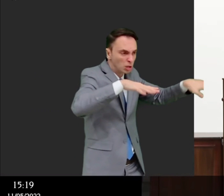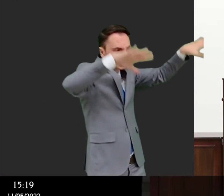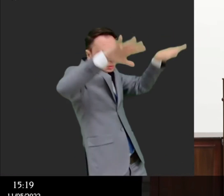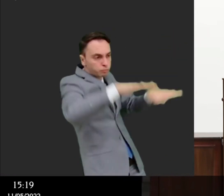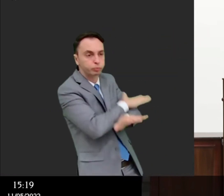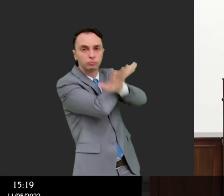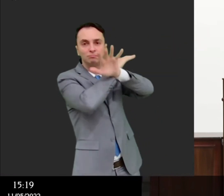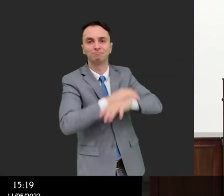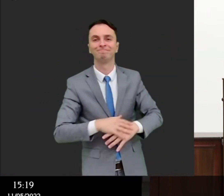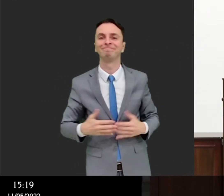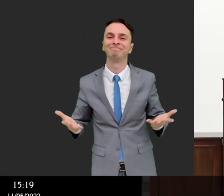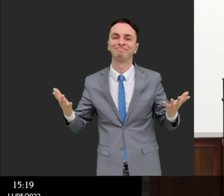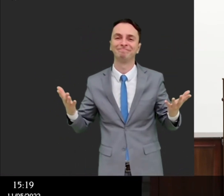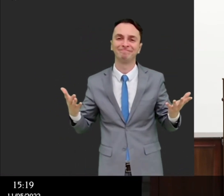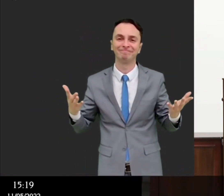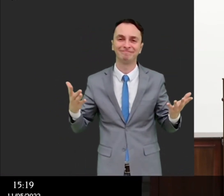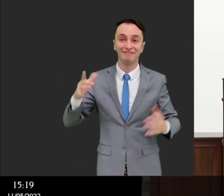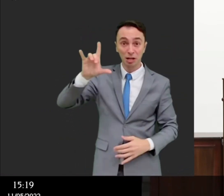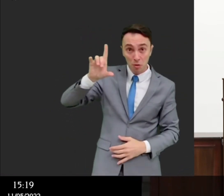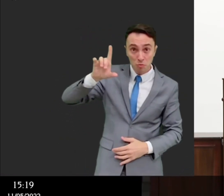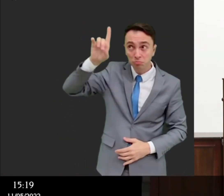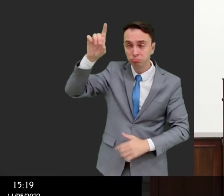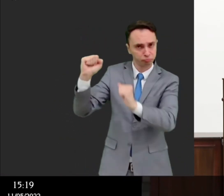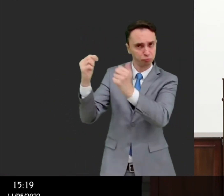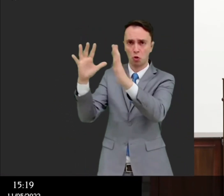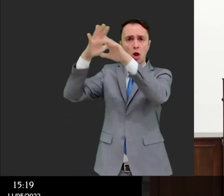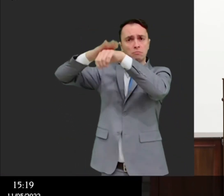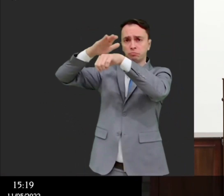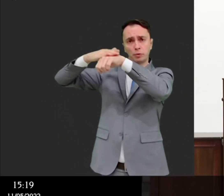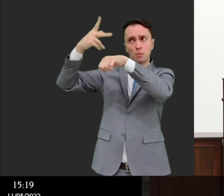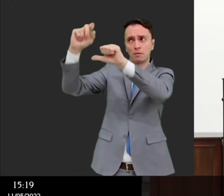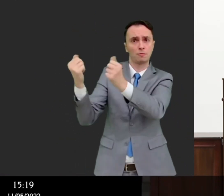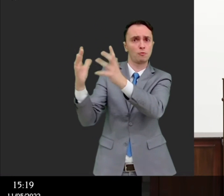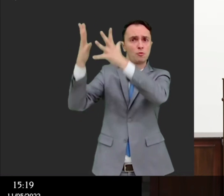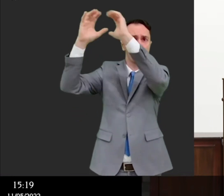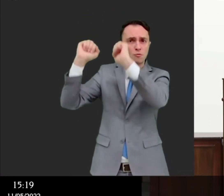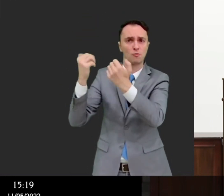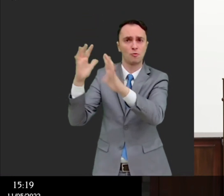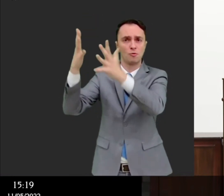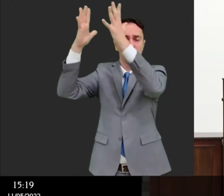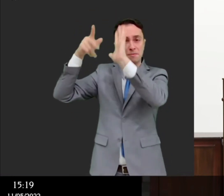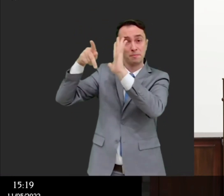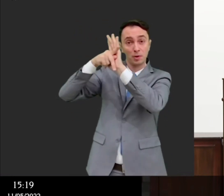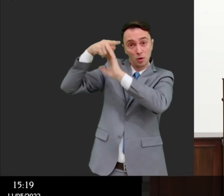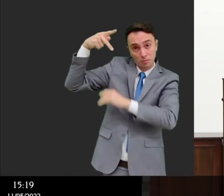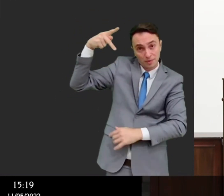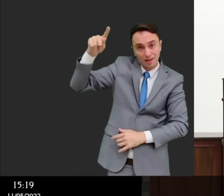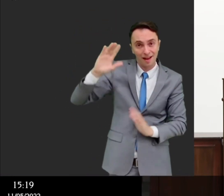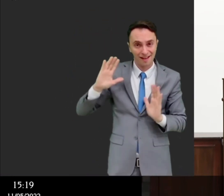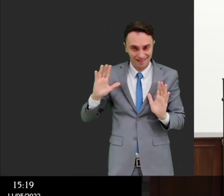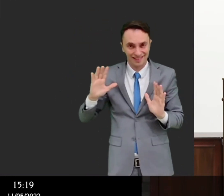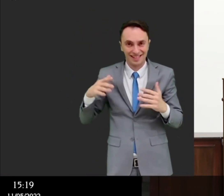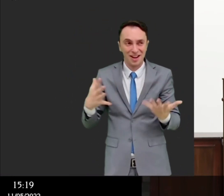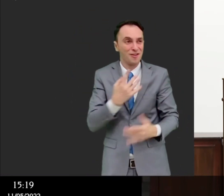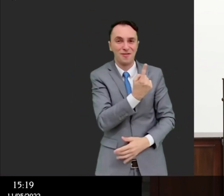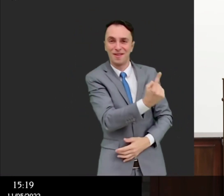Ele se glorifica a si mesmo, pelos milagres, pelas maravilhas que faz conosco. E com isso temos